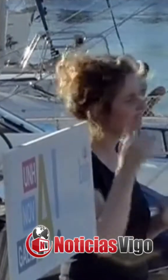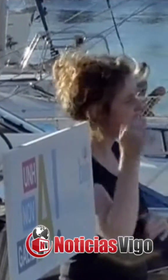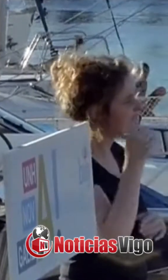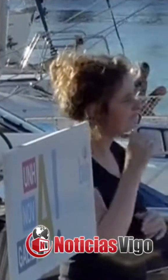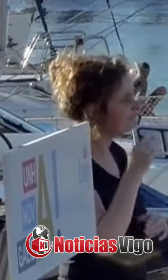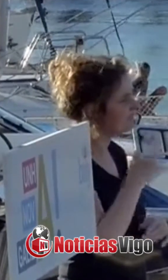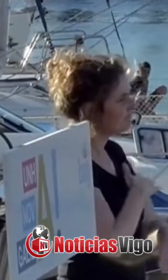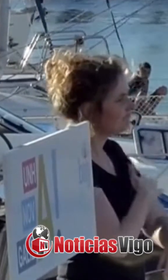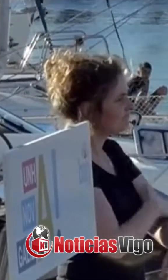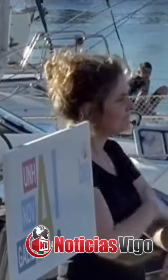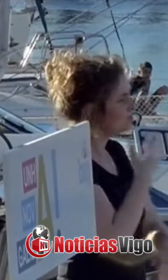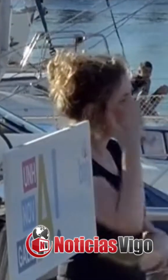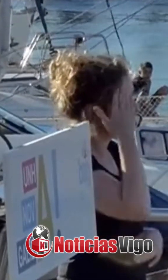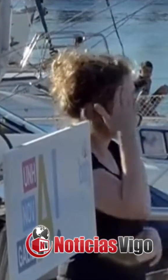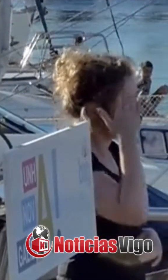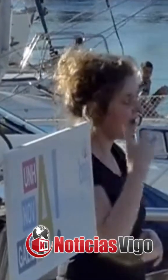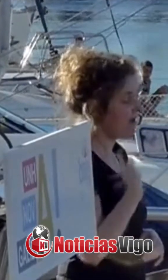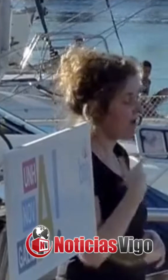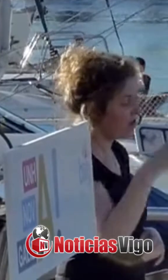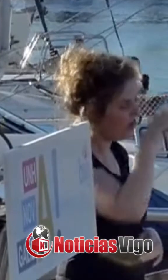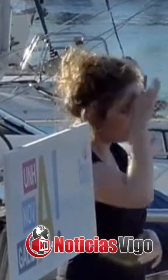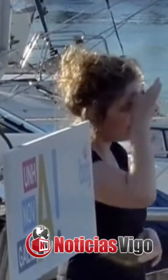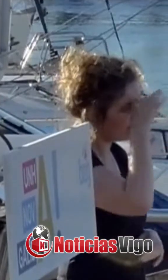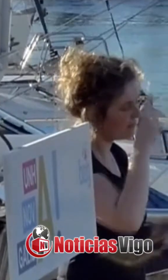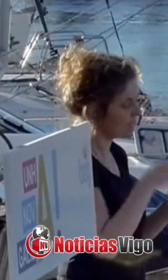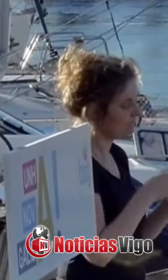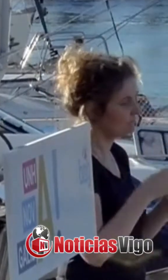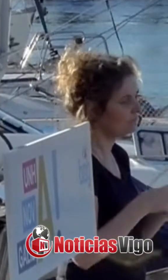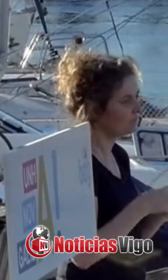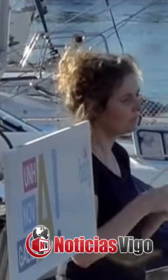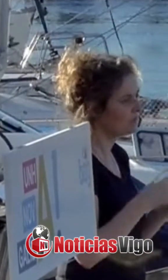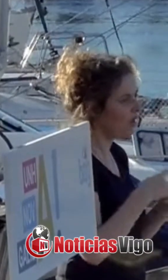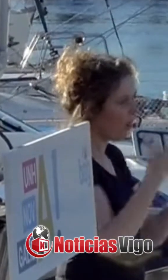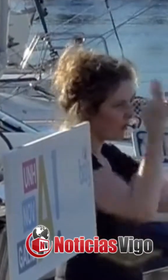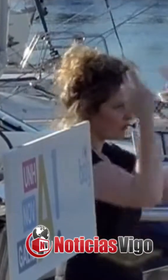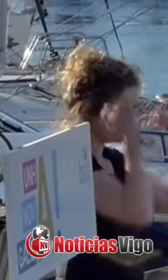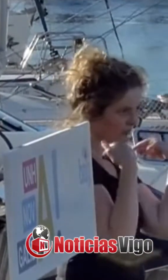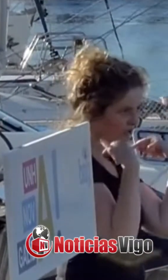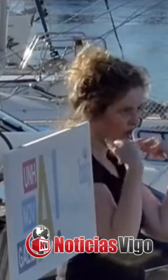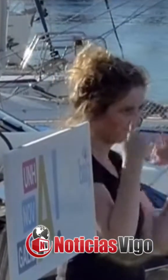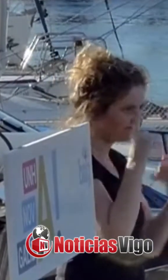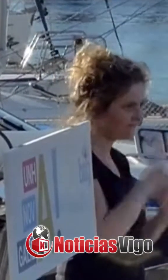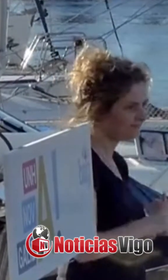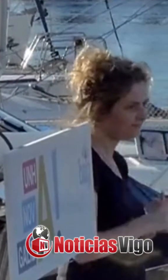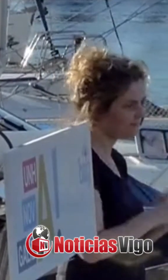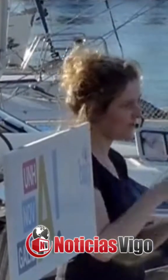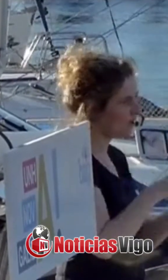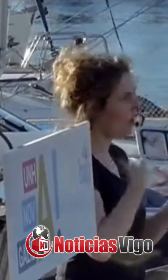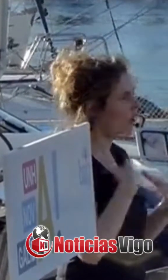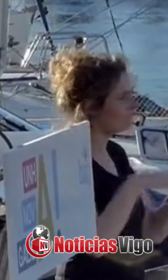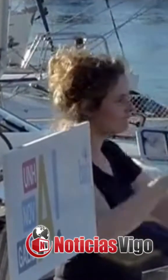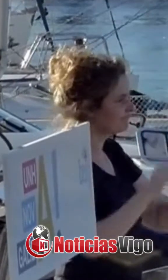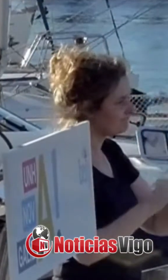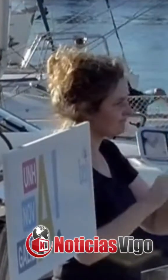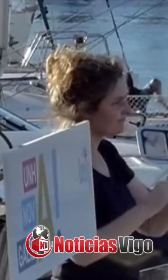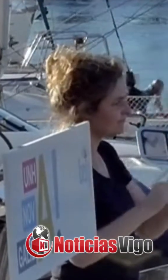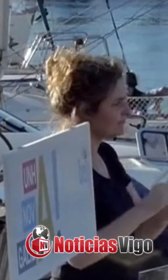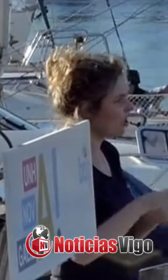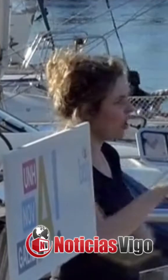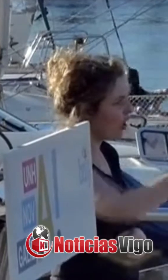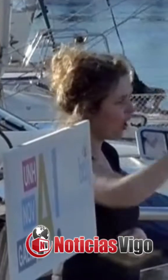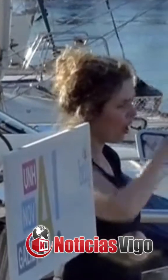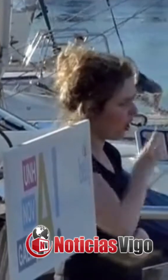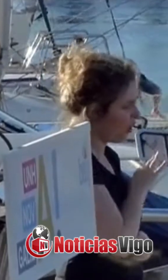soberana. E o domingo só hai dúas escollas posibles, ou sumisión ou soberanía, ou